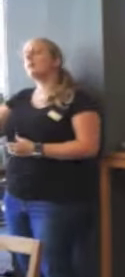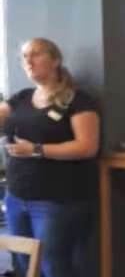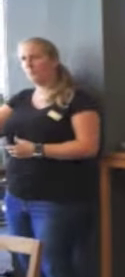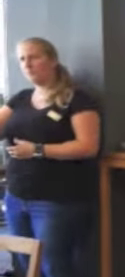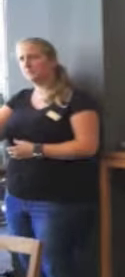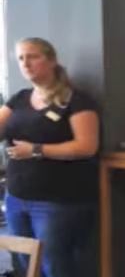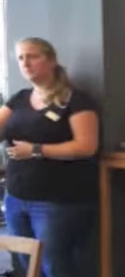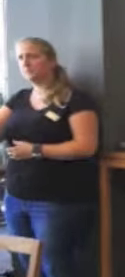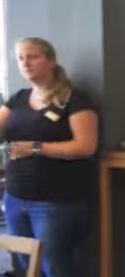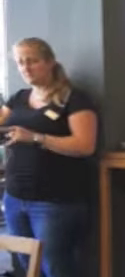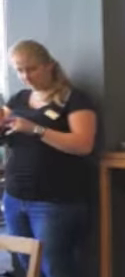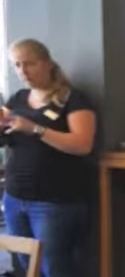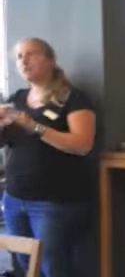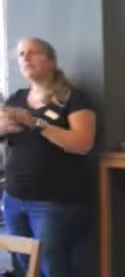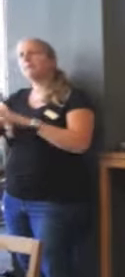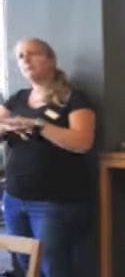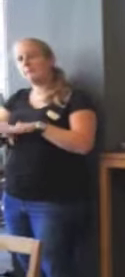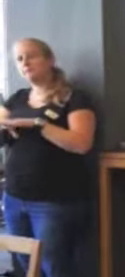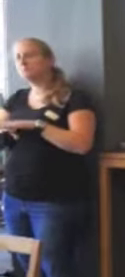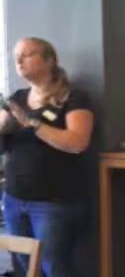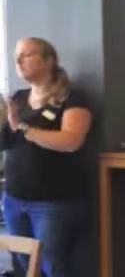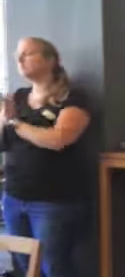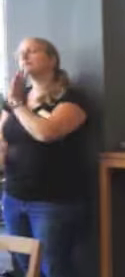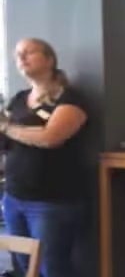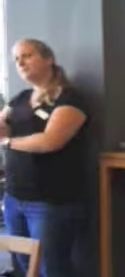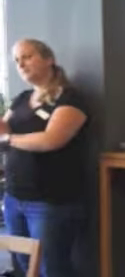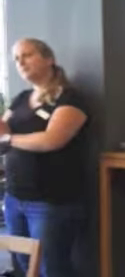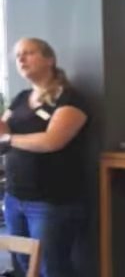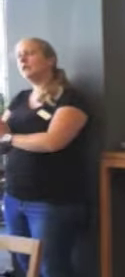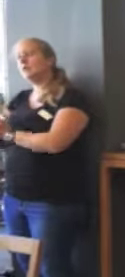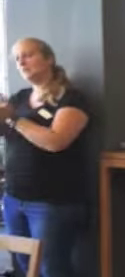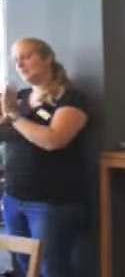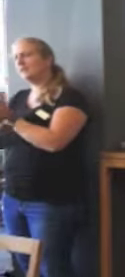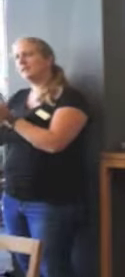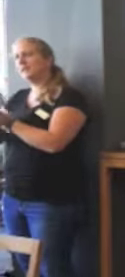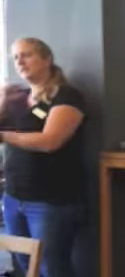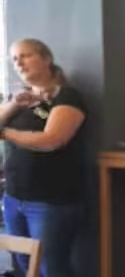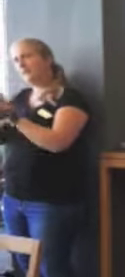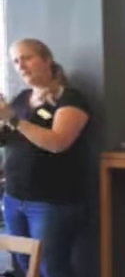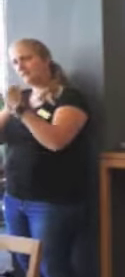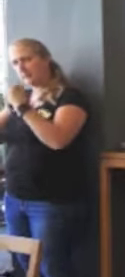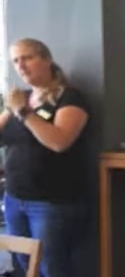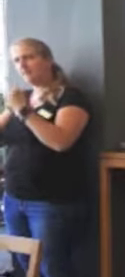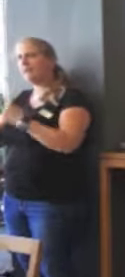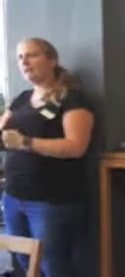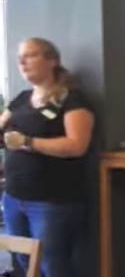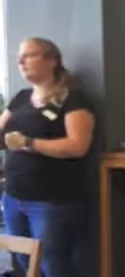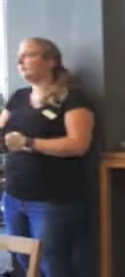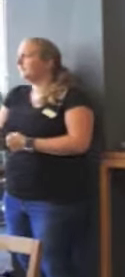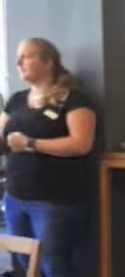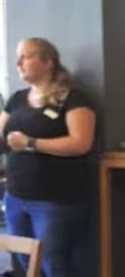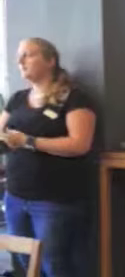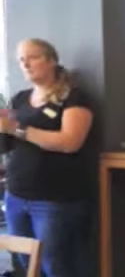detta som bas så har vi då bildat ett projekt som heter Bergskraft, som är ett ERUF-projekt, alltså medel från